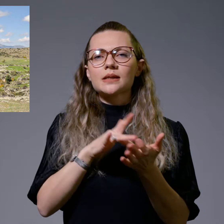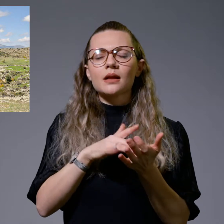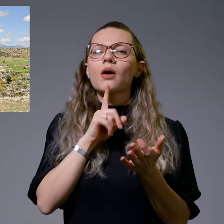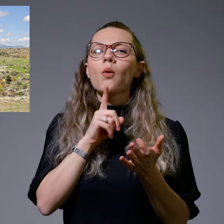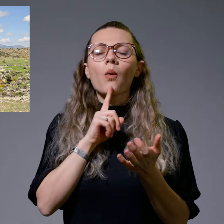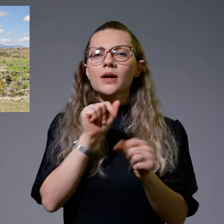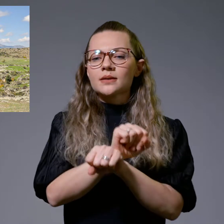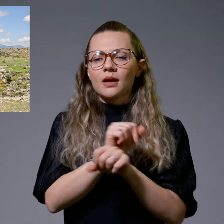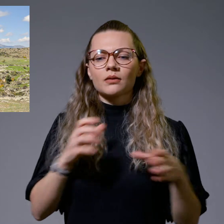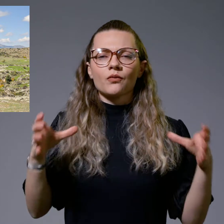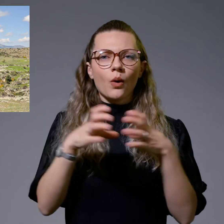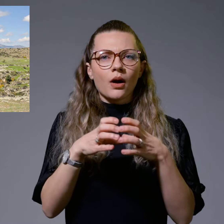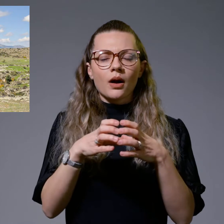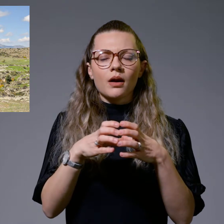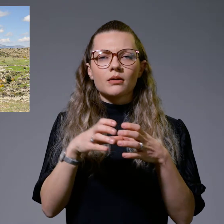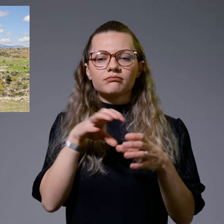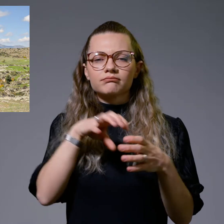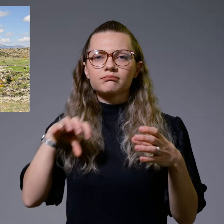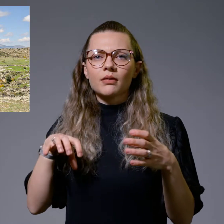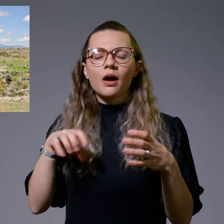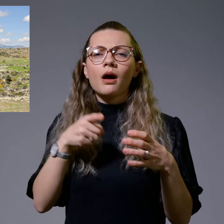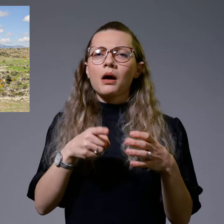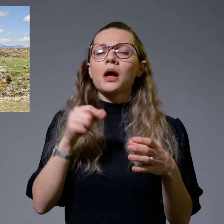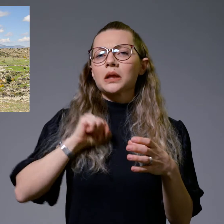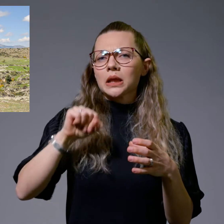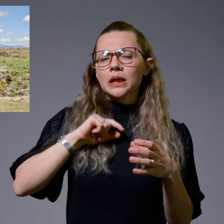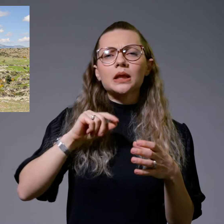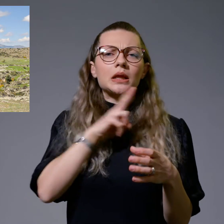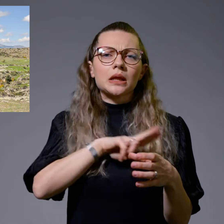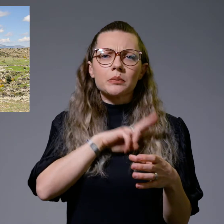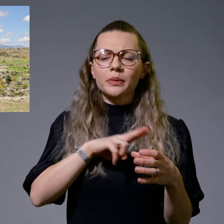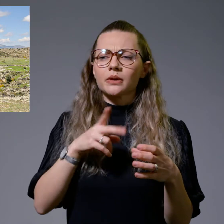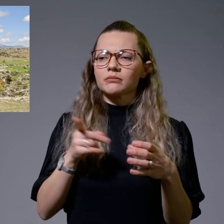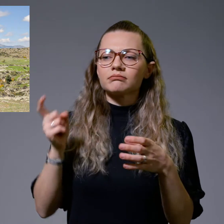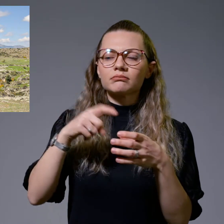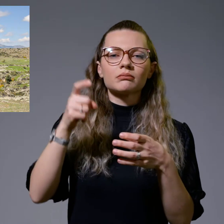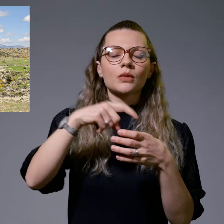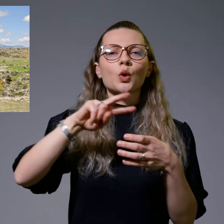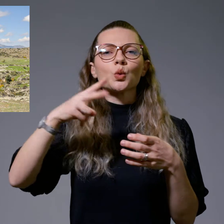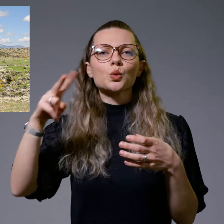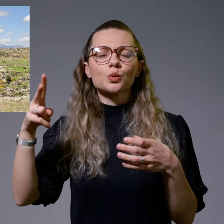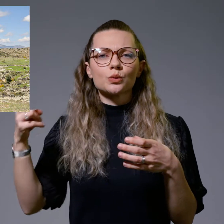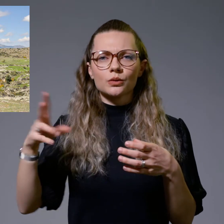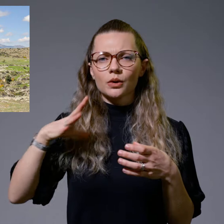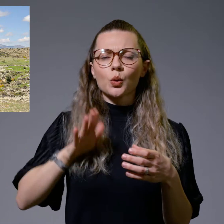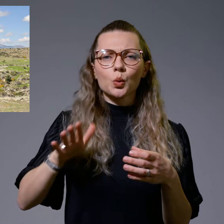изолирана. Истата трпела влијание од другите културни групи, од соседните